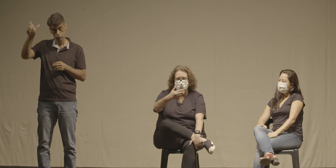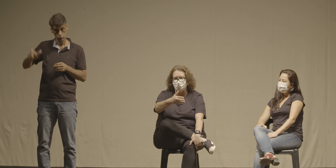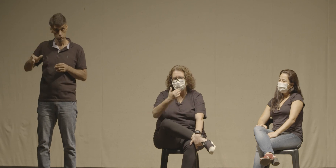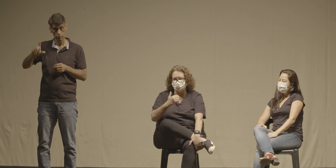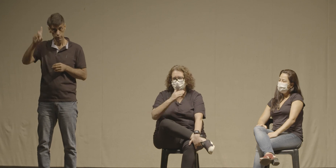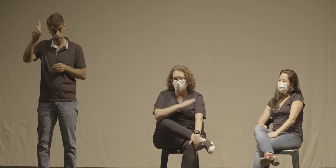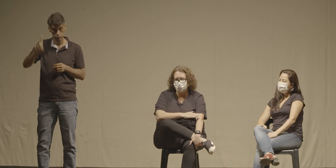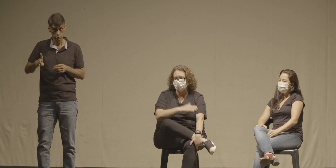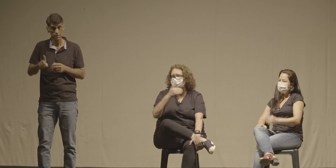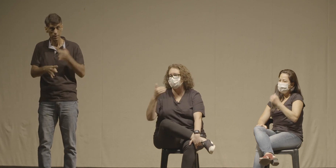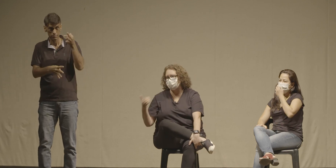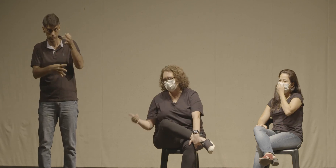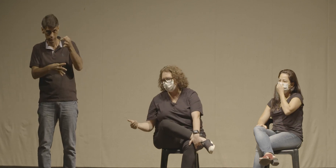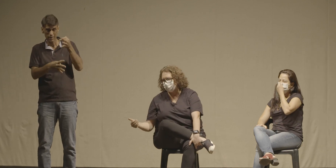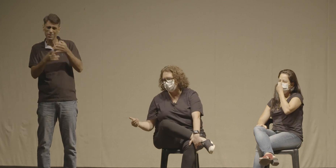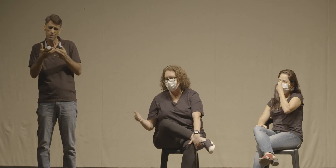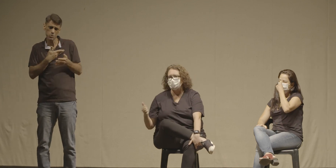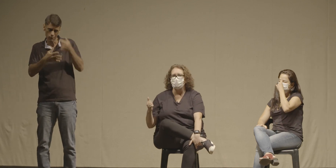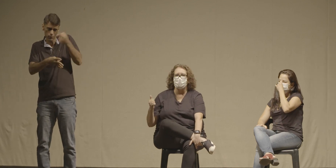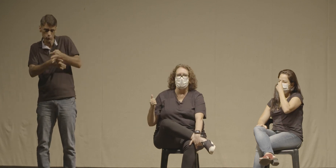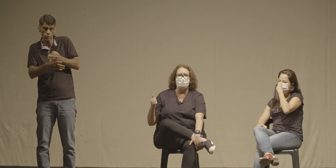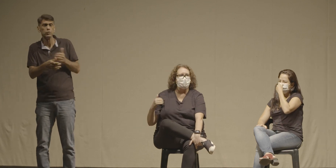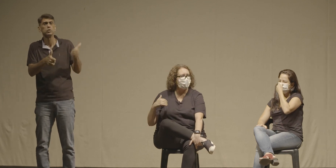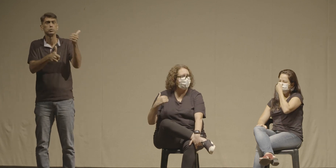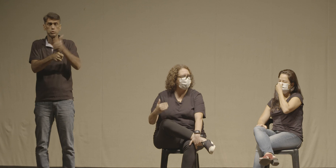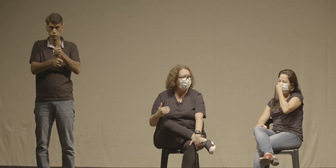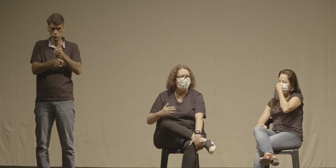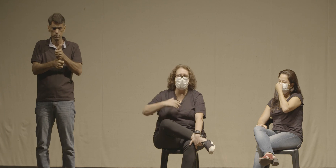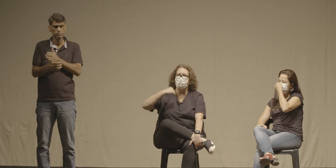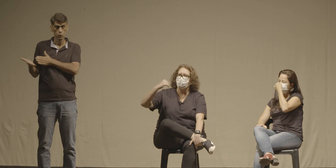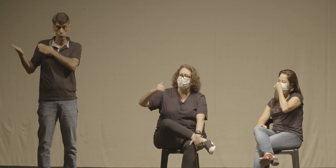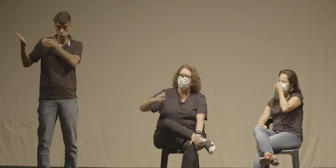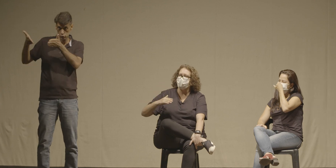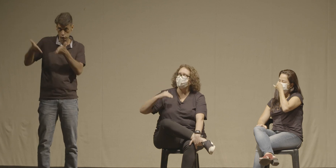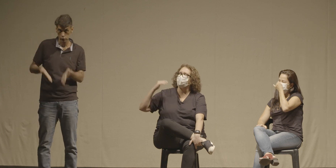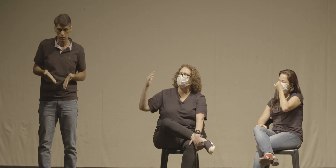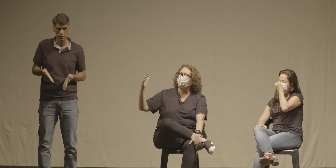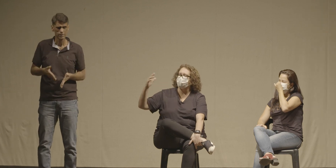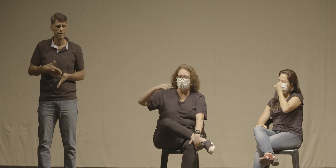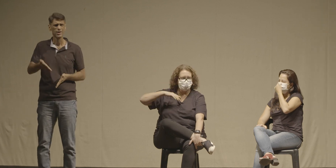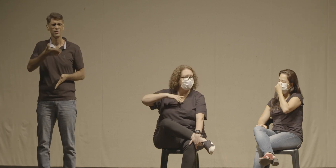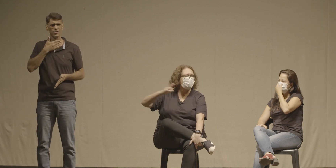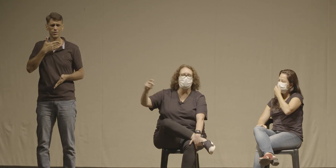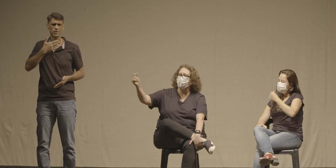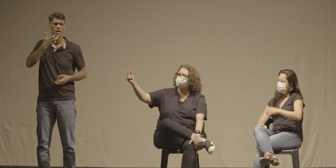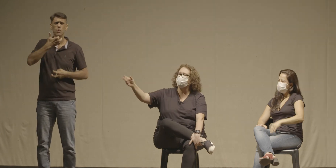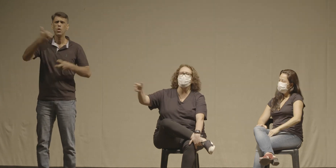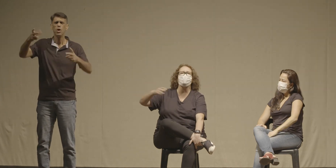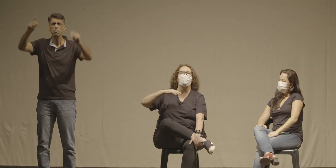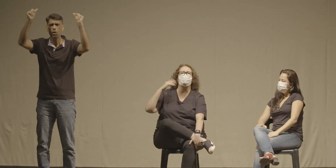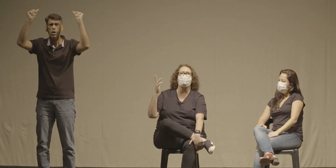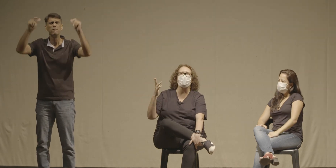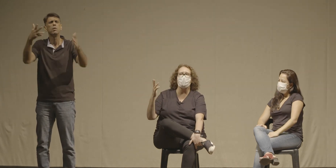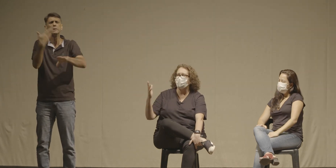Um colega tinha faltado, então eu fui substituí-lo. E quando eu cheguei e abri a voz, né? Ok, gente,